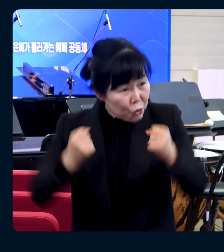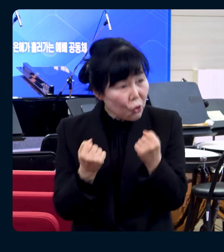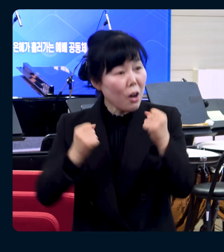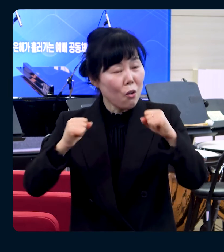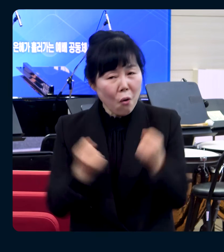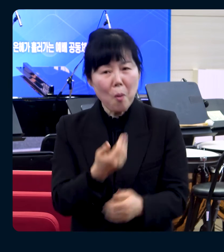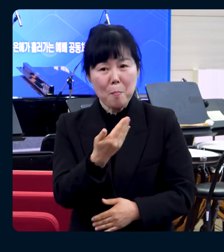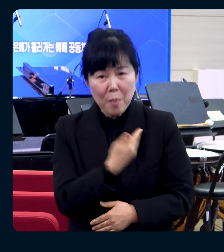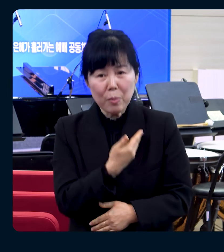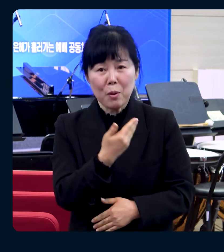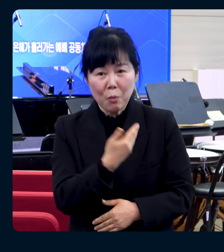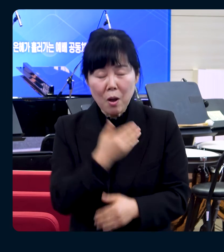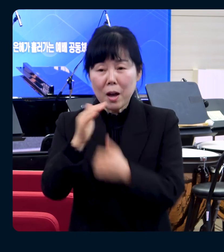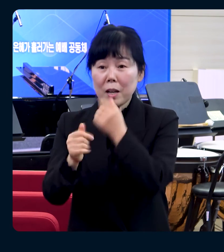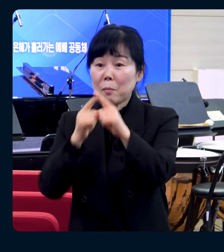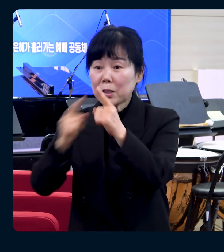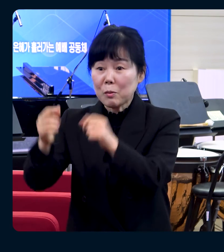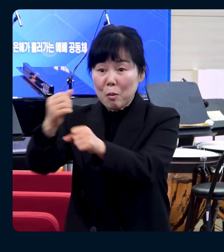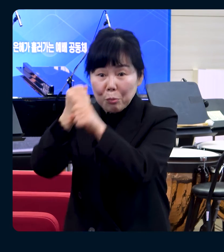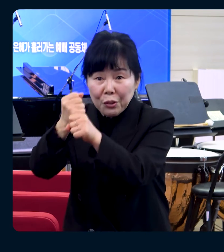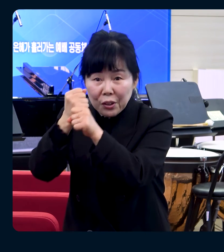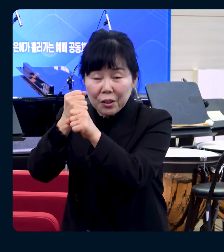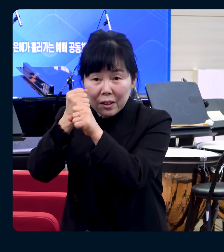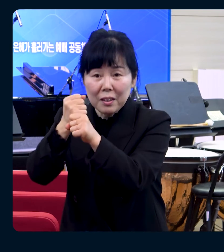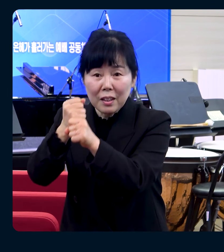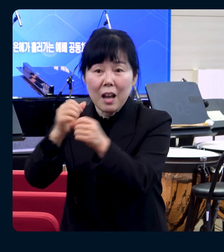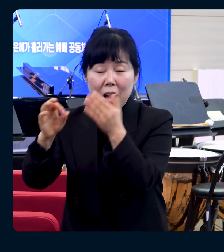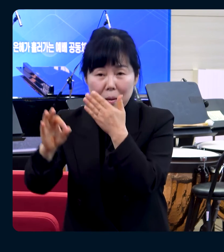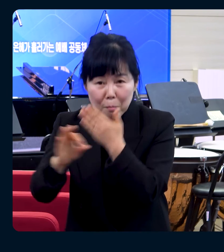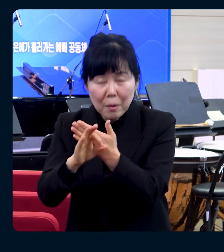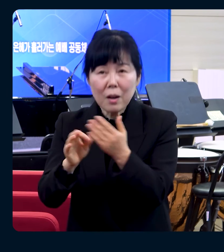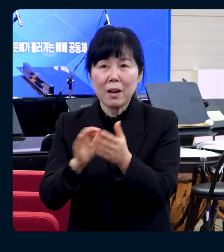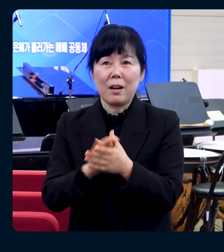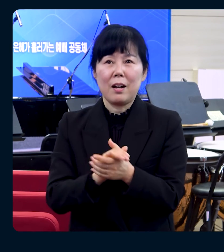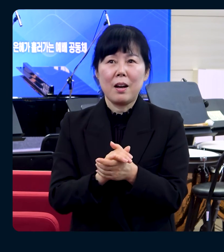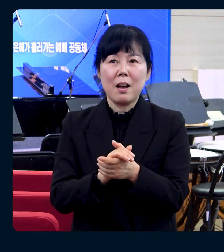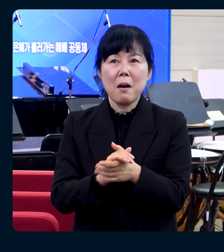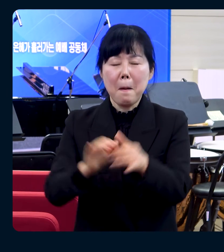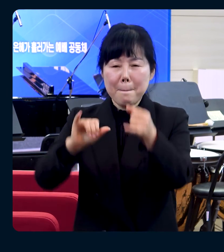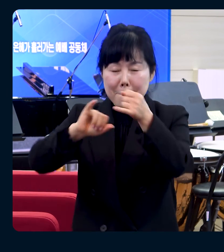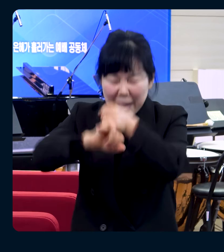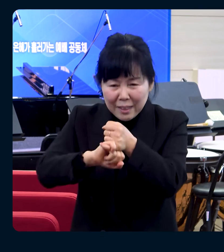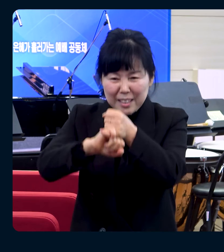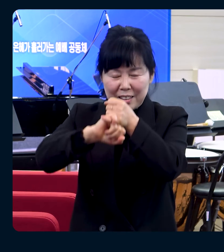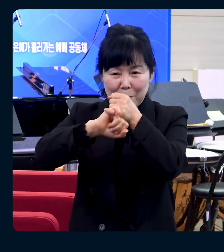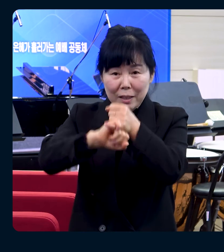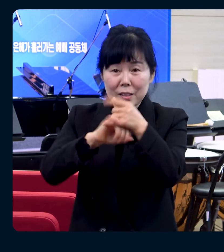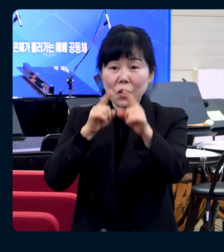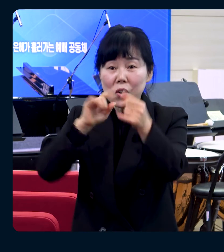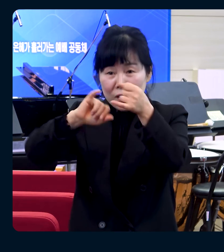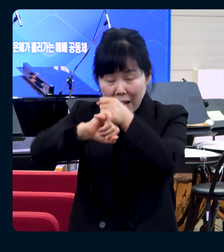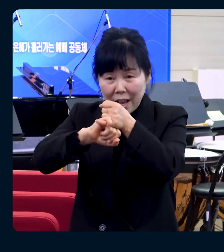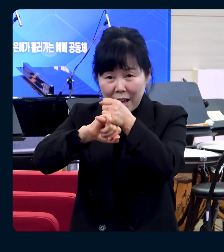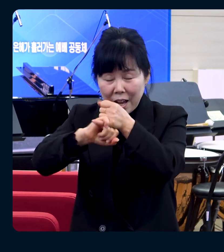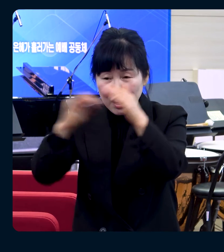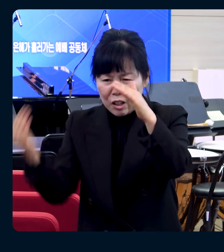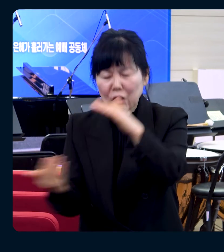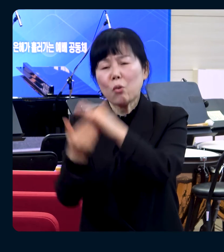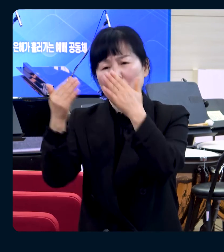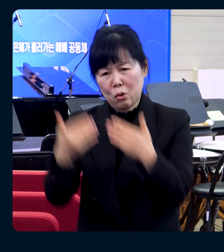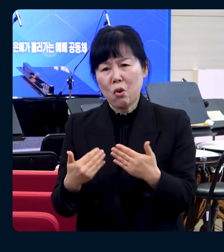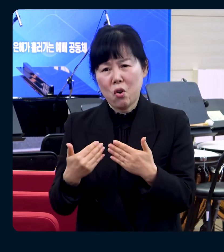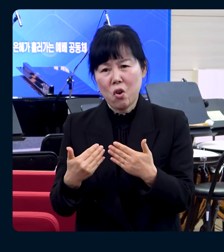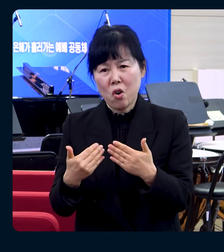믿음으로 순종하고 견디고 하나님의 말씀을 붙드는 것은요, 모두가 다 하나도 땅에 떨어짐없이 그대로 다